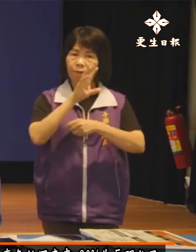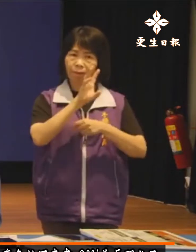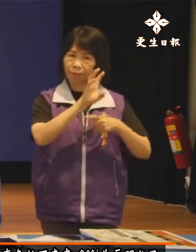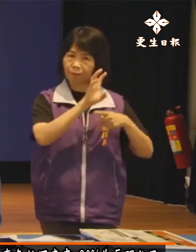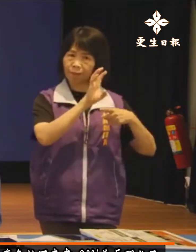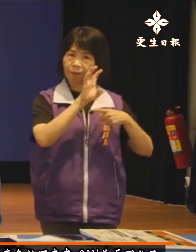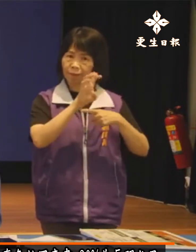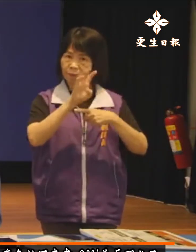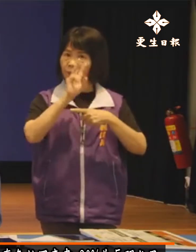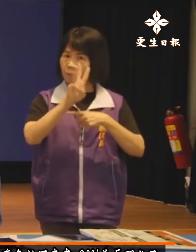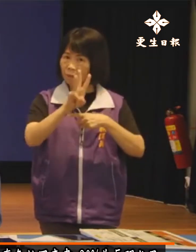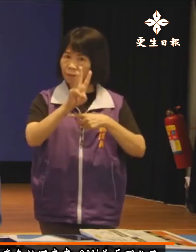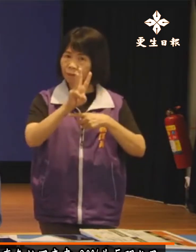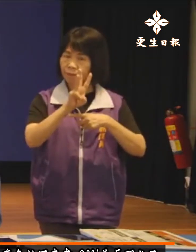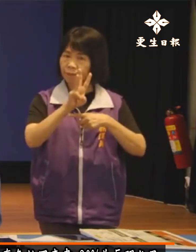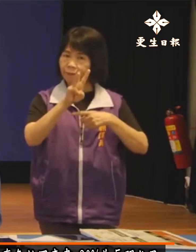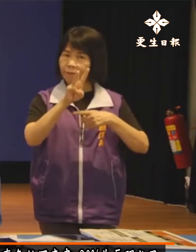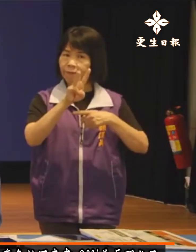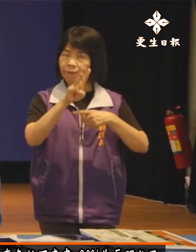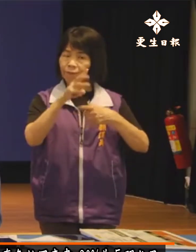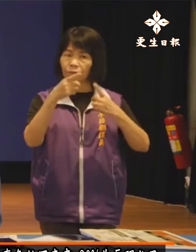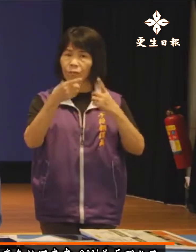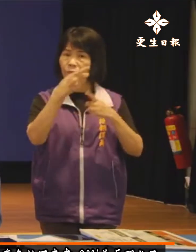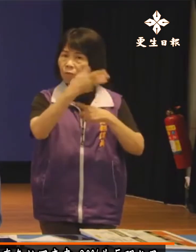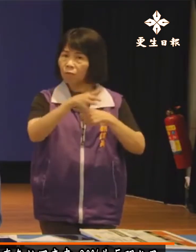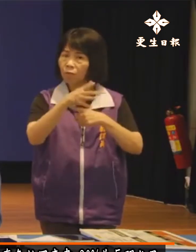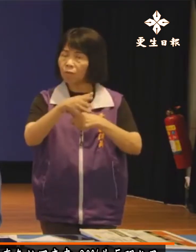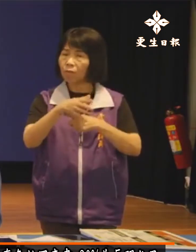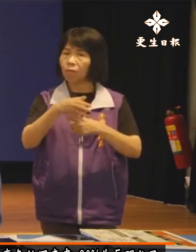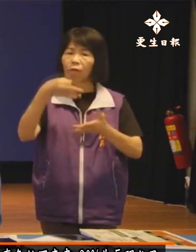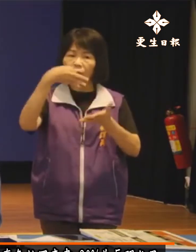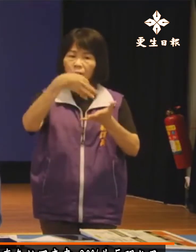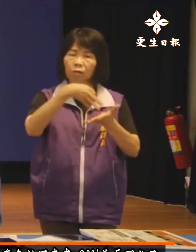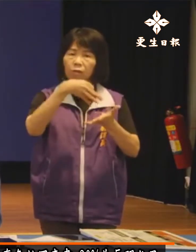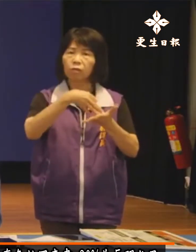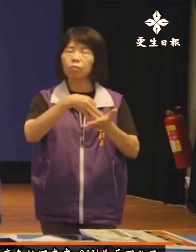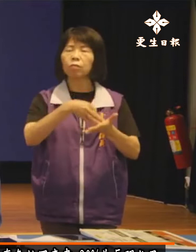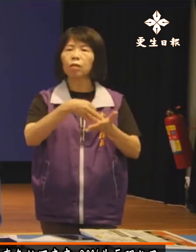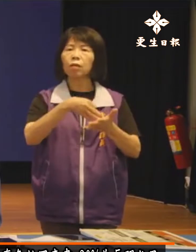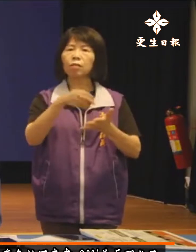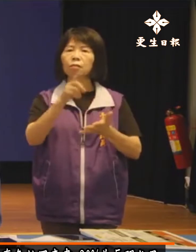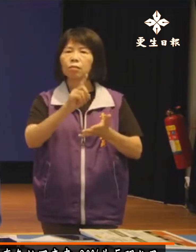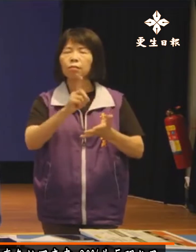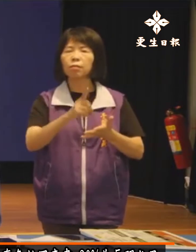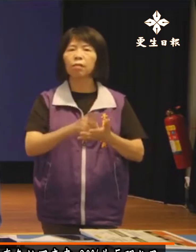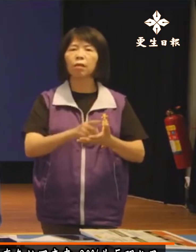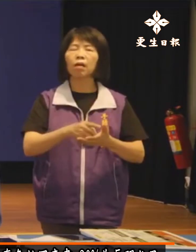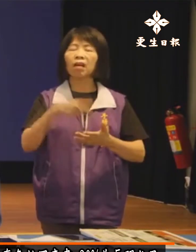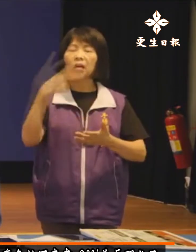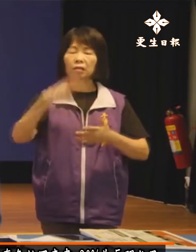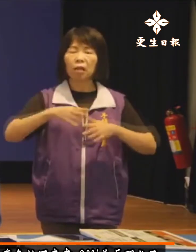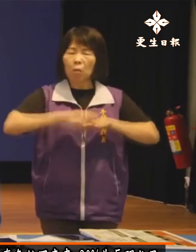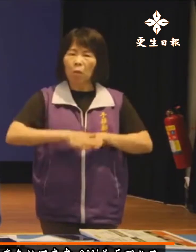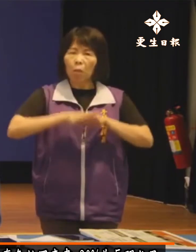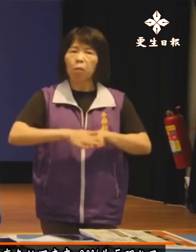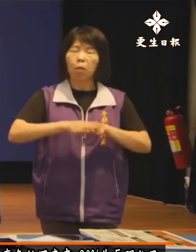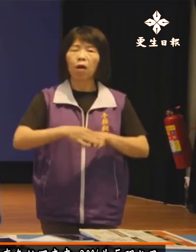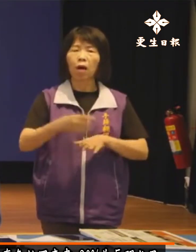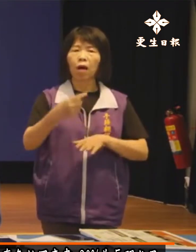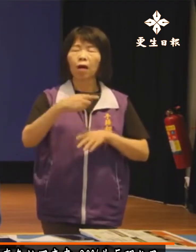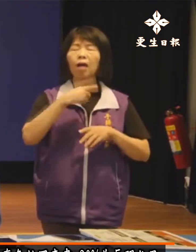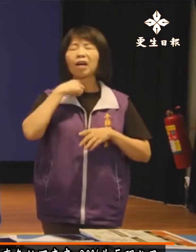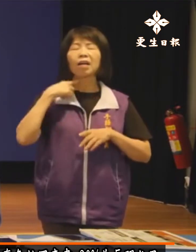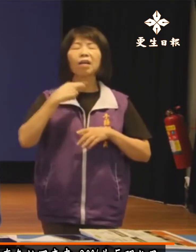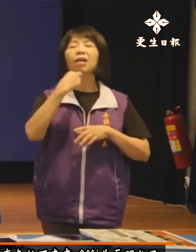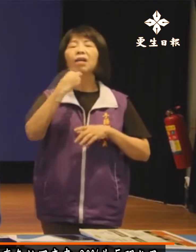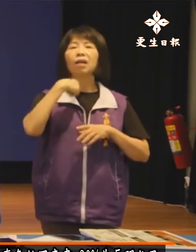这里面呢，有43%的这个个案呢，他已经签署 DNR， 所谓 DNR 就是不要再急